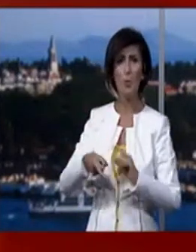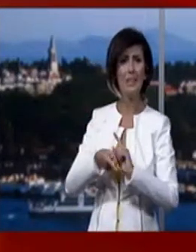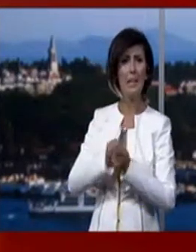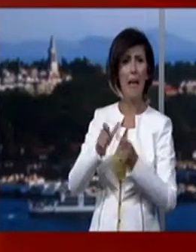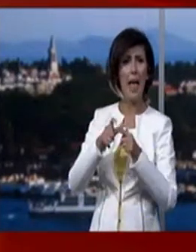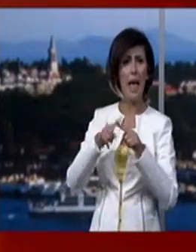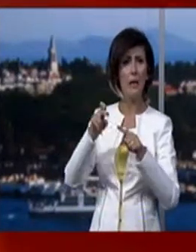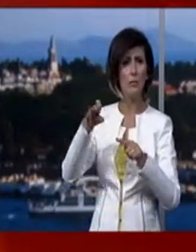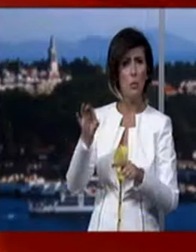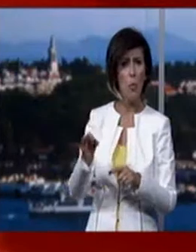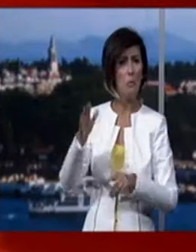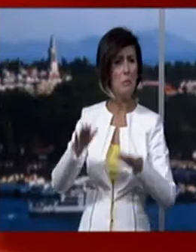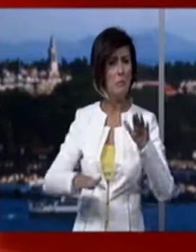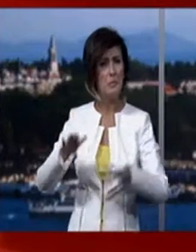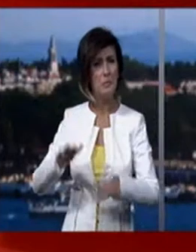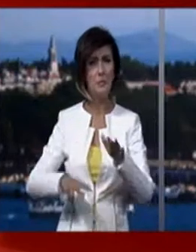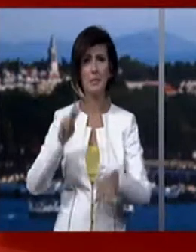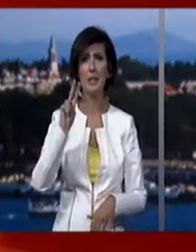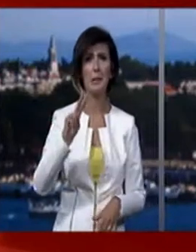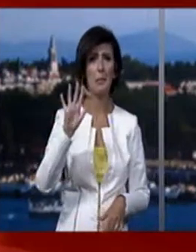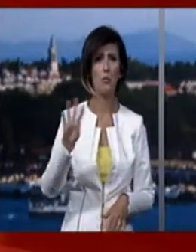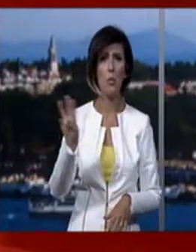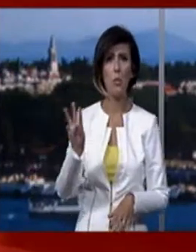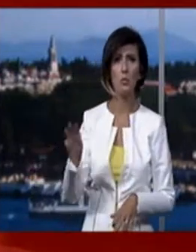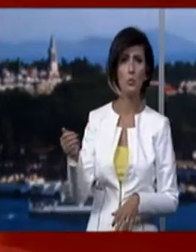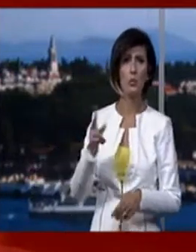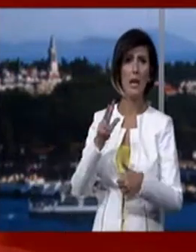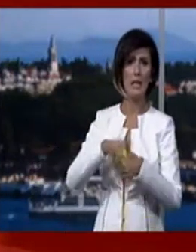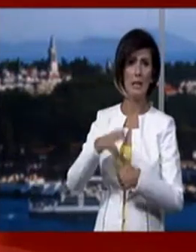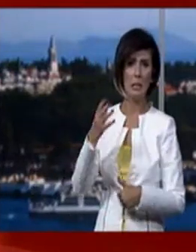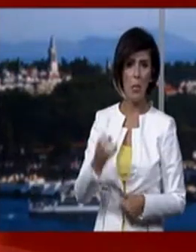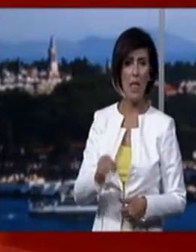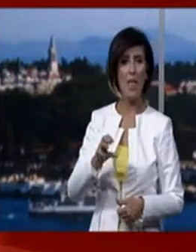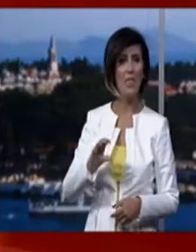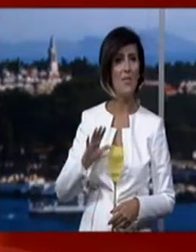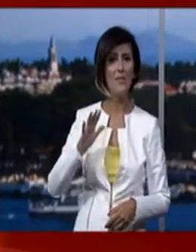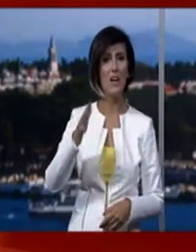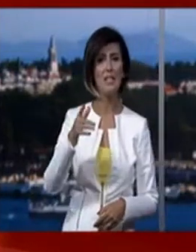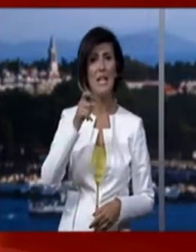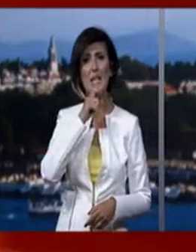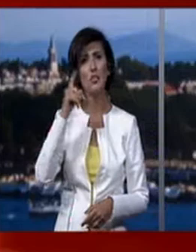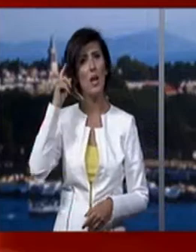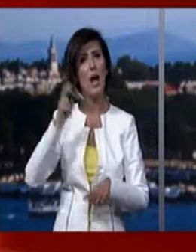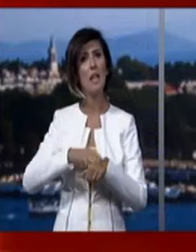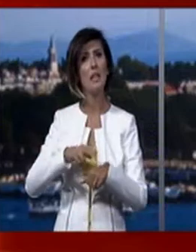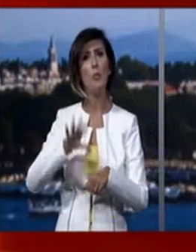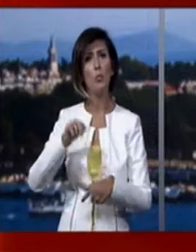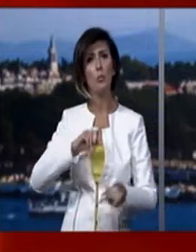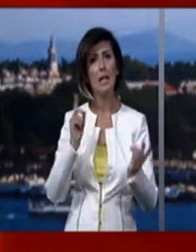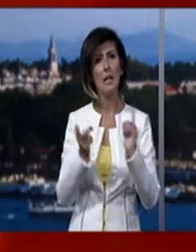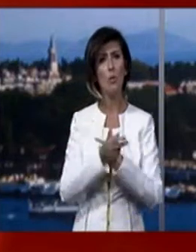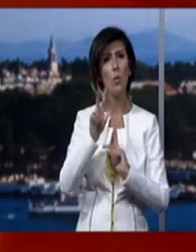yukarı 25'e 30 civarında katılım oluyor. En fazla yanlış hatırlamıyorsam bugüne